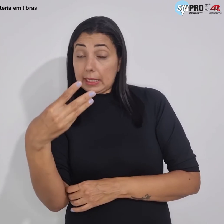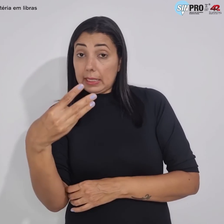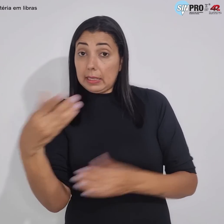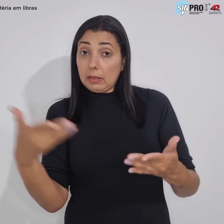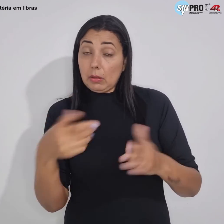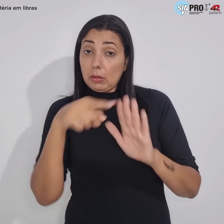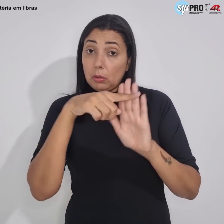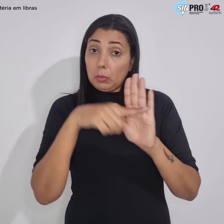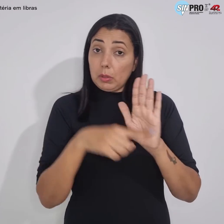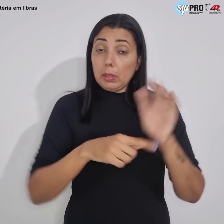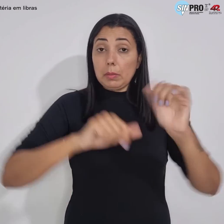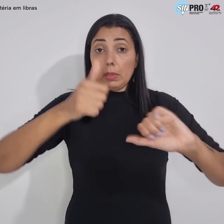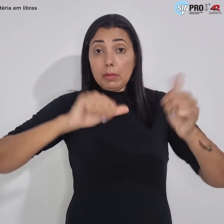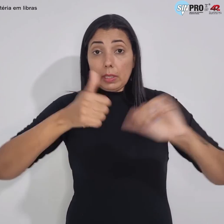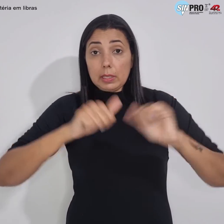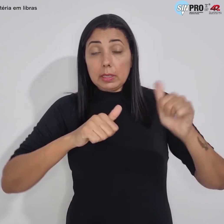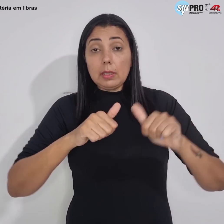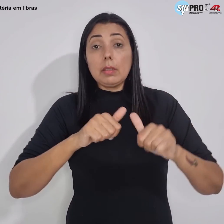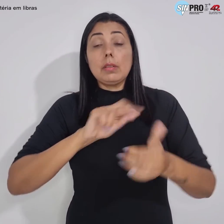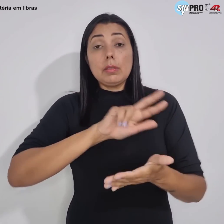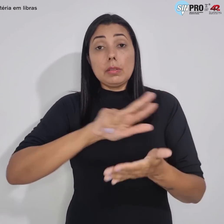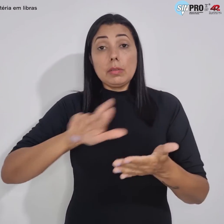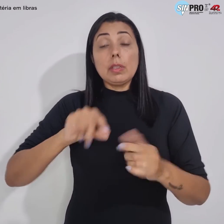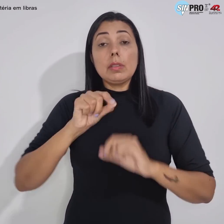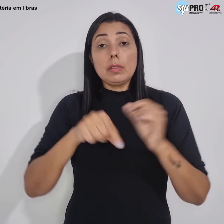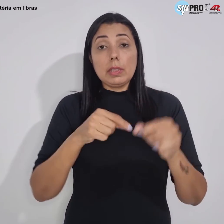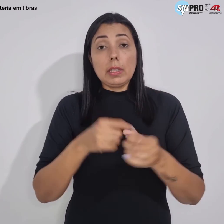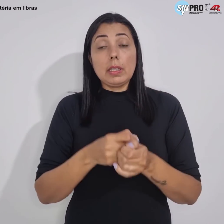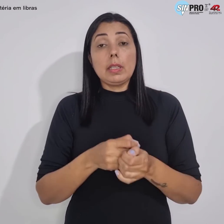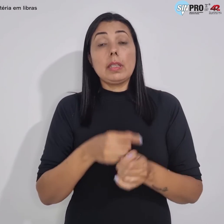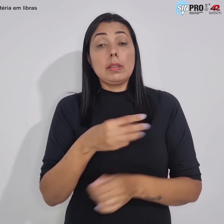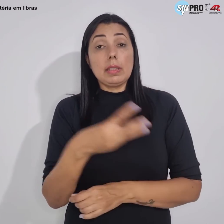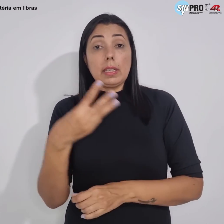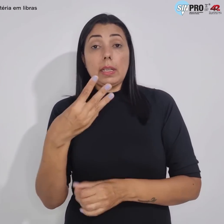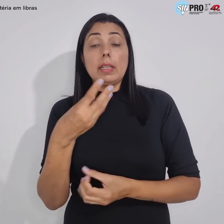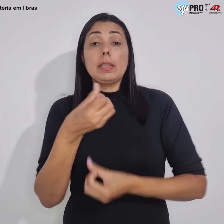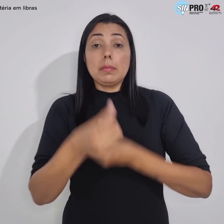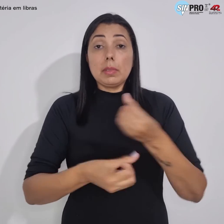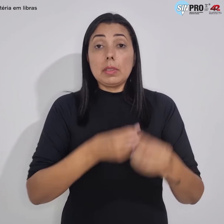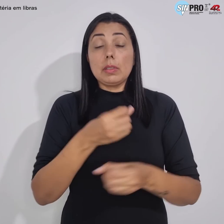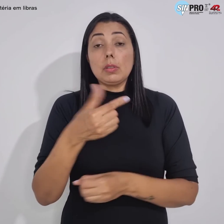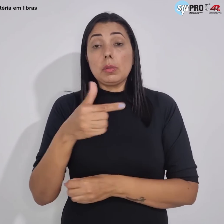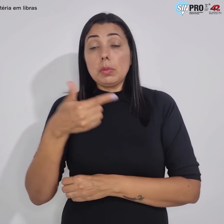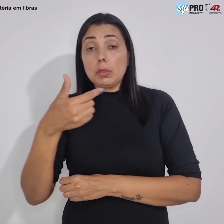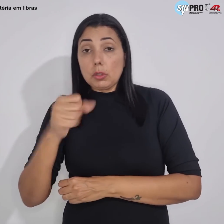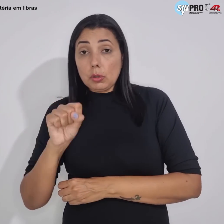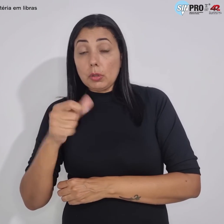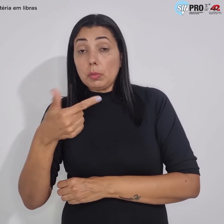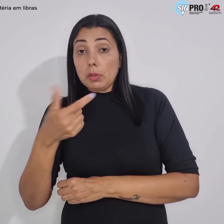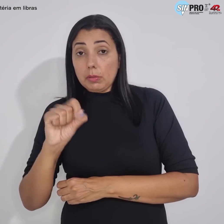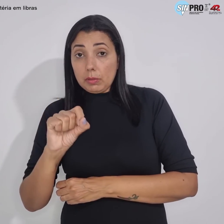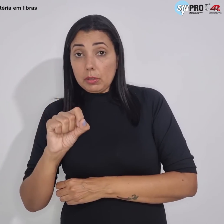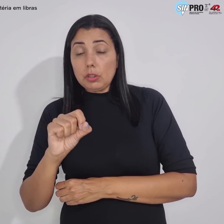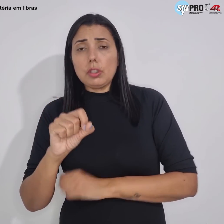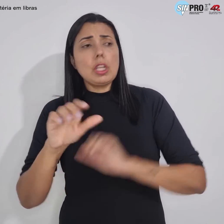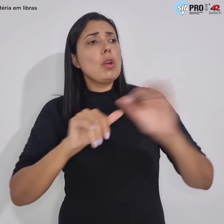do programa de avaliação seriada do triênio 2018-2020 convocou